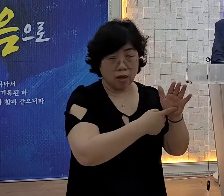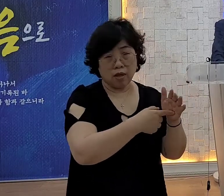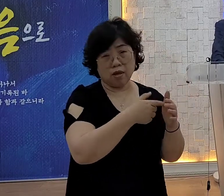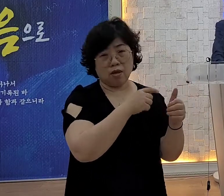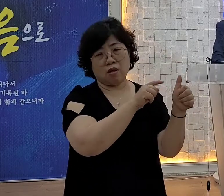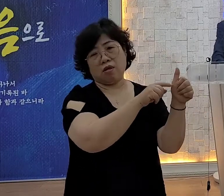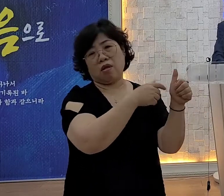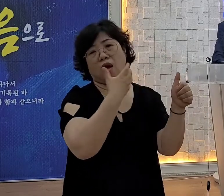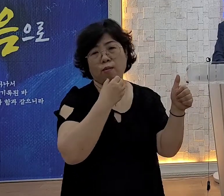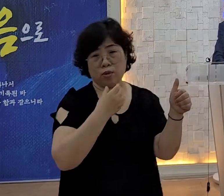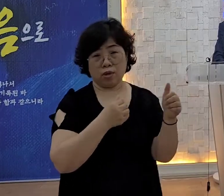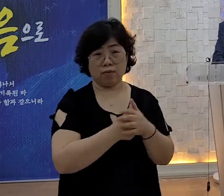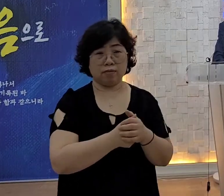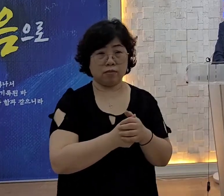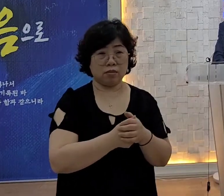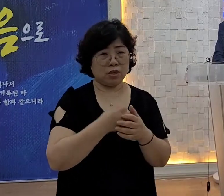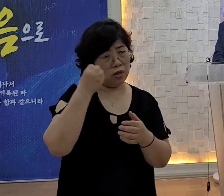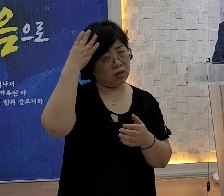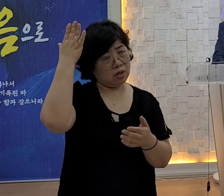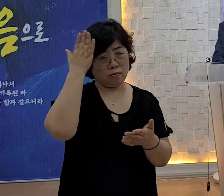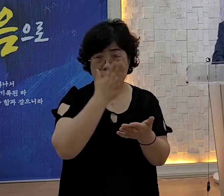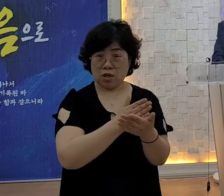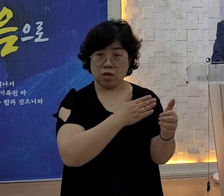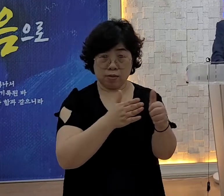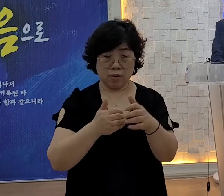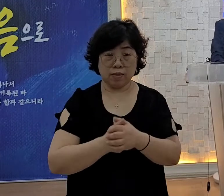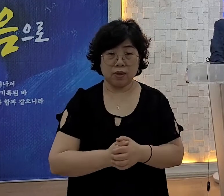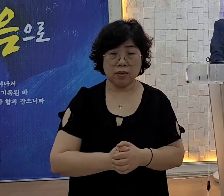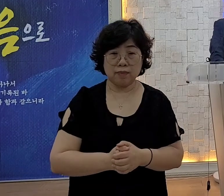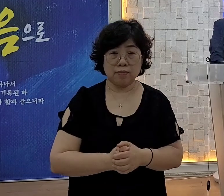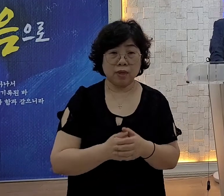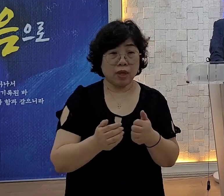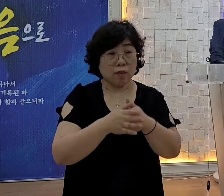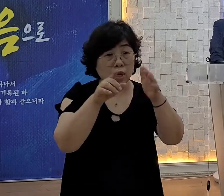나타났다라는 이 사실을 여러분 잊어서는 안 됩니다. 그래서 믿음은